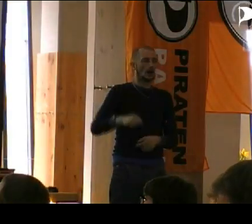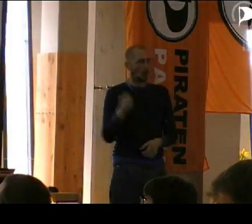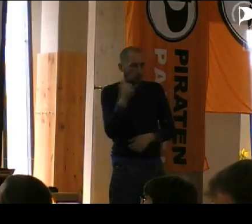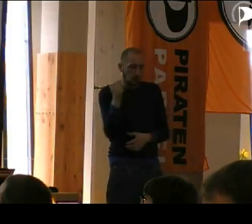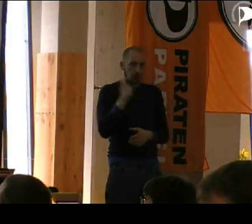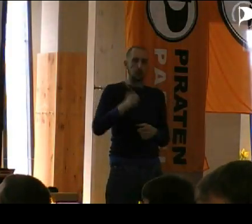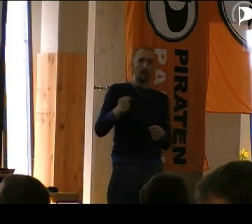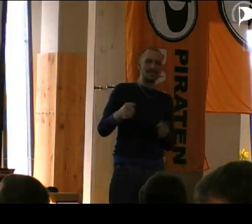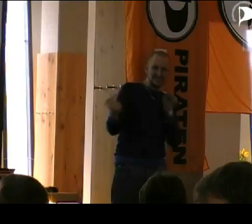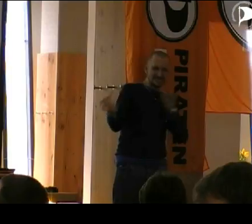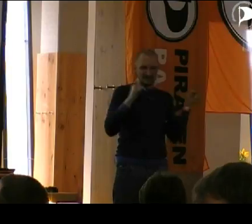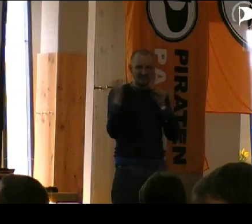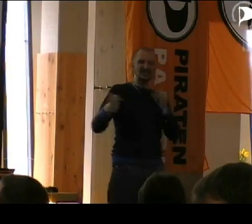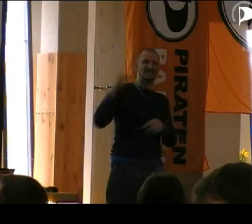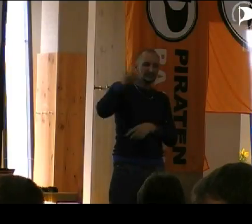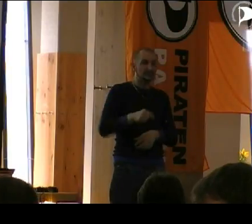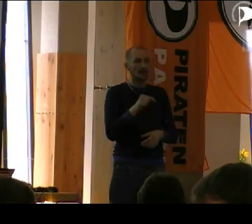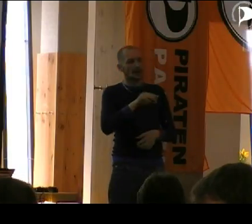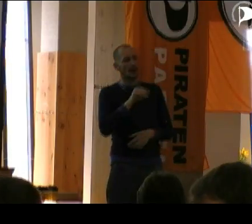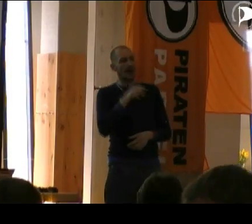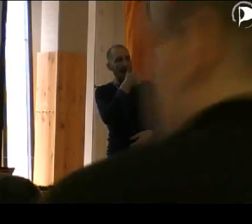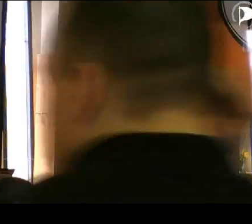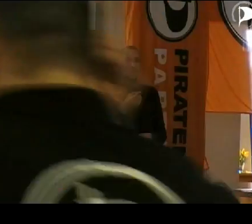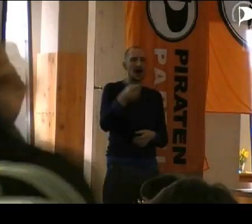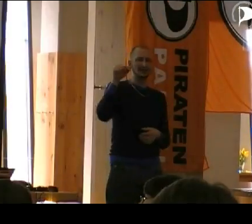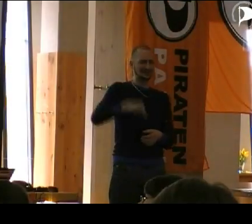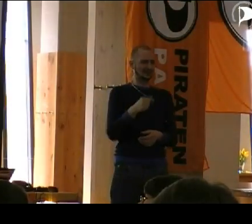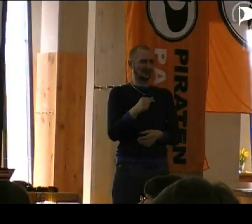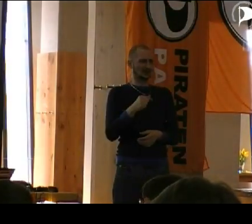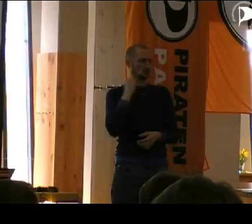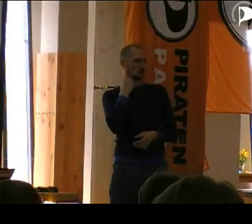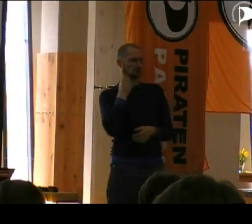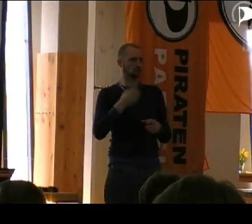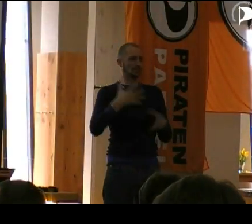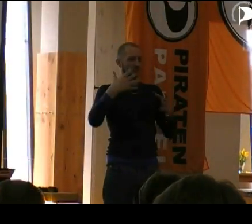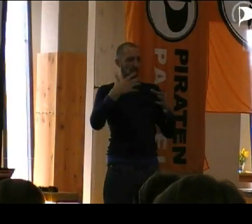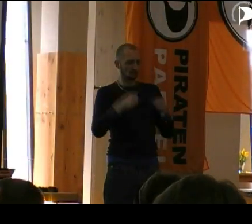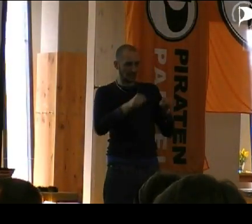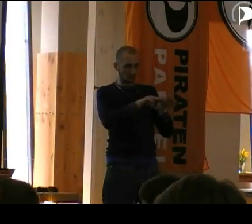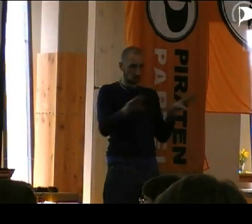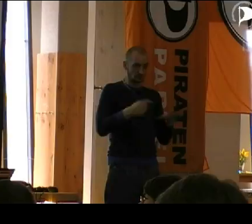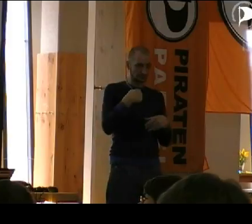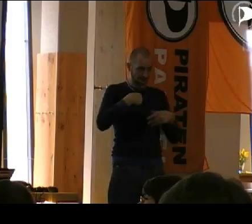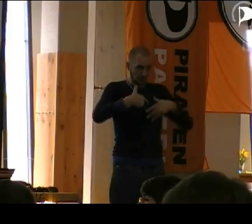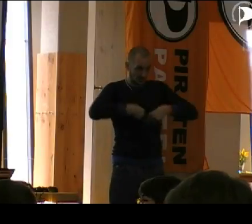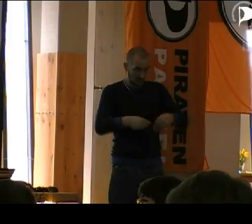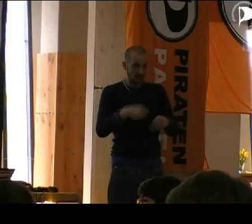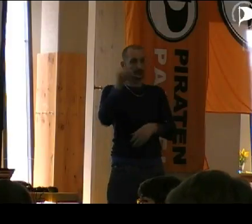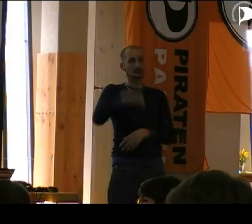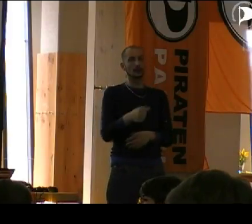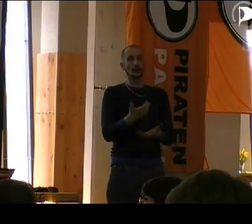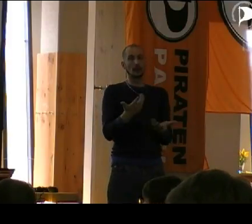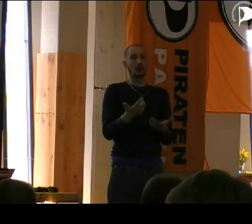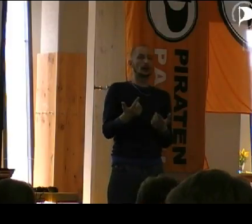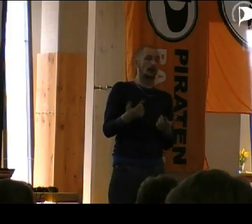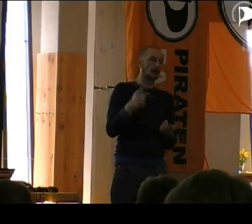etwas seltsamen stammtisch eingeladen gut da wieder industrieminister und im grunde reden ich habe